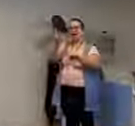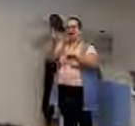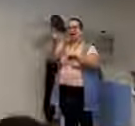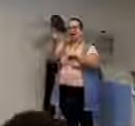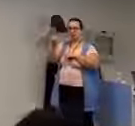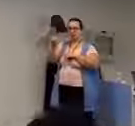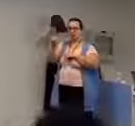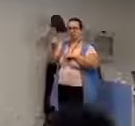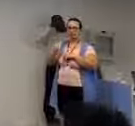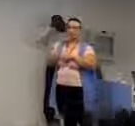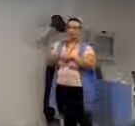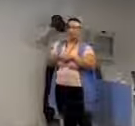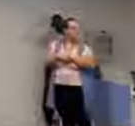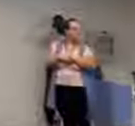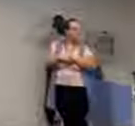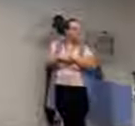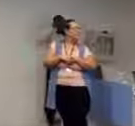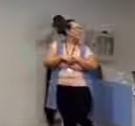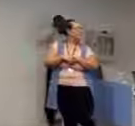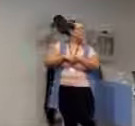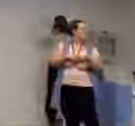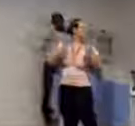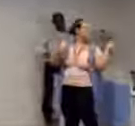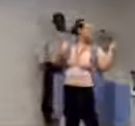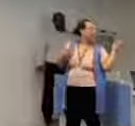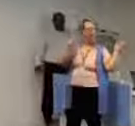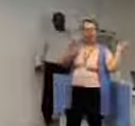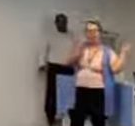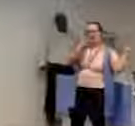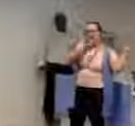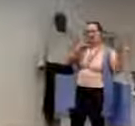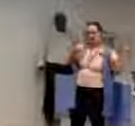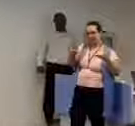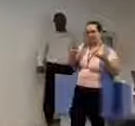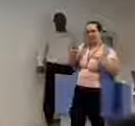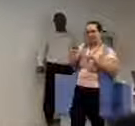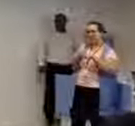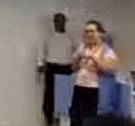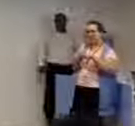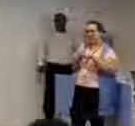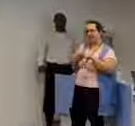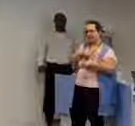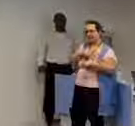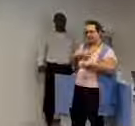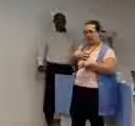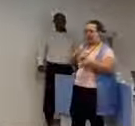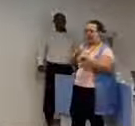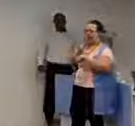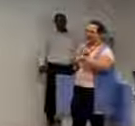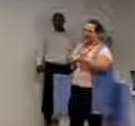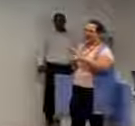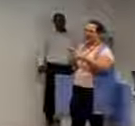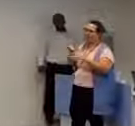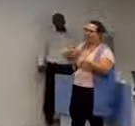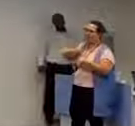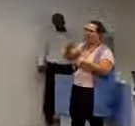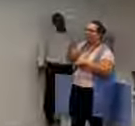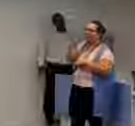gente está trazendo também para o Senai aqui de Diadema, e espero que vocês tenham tempo hábil